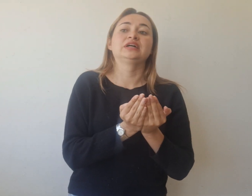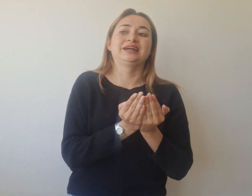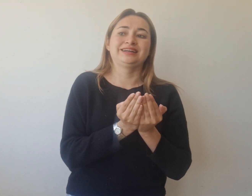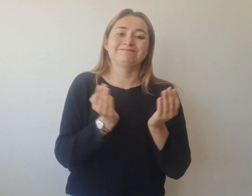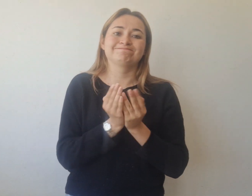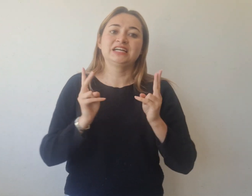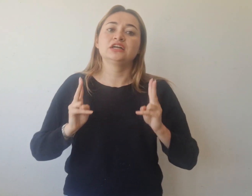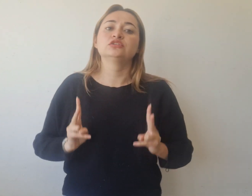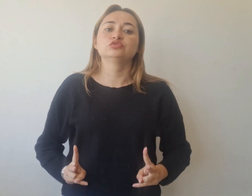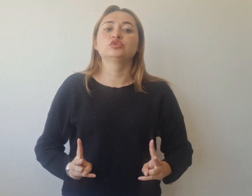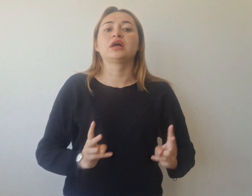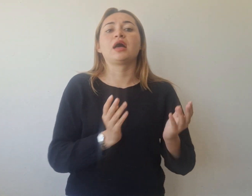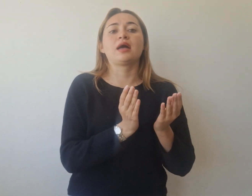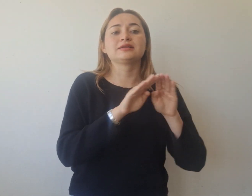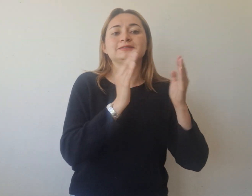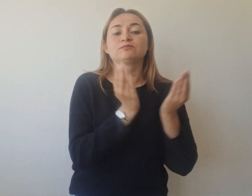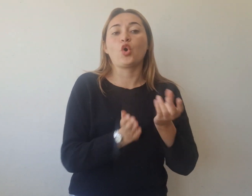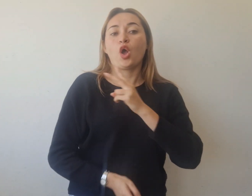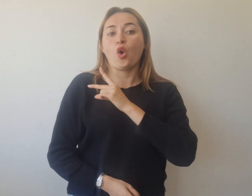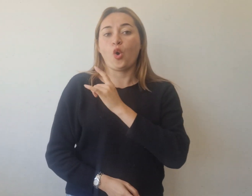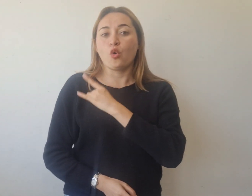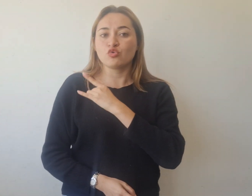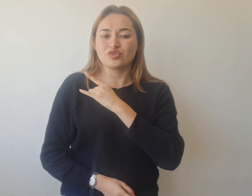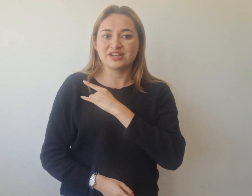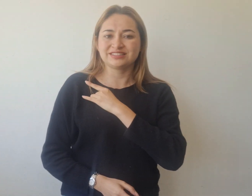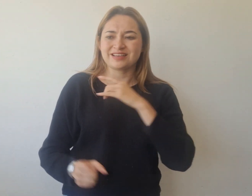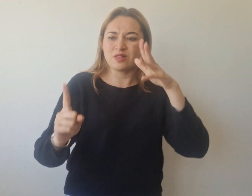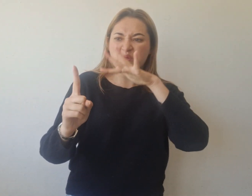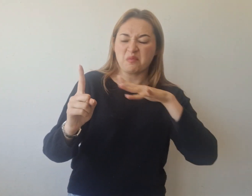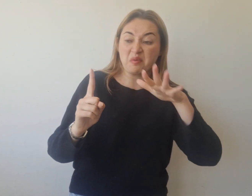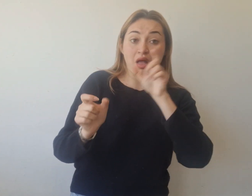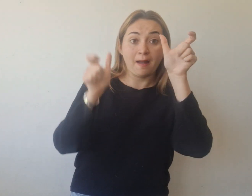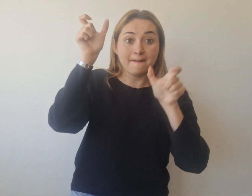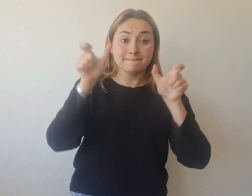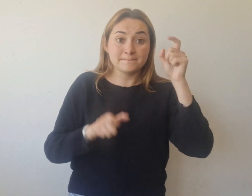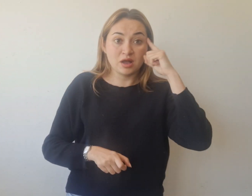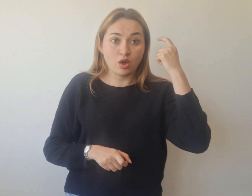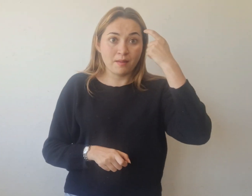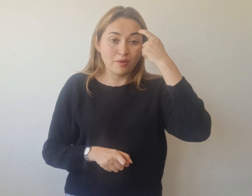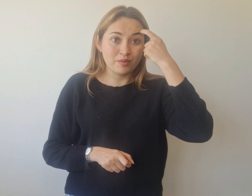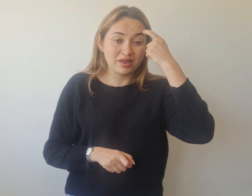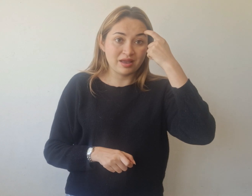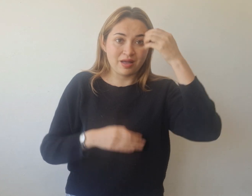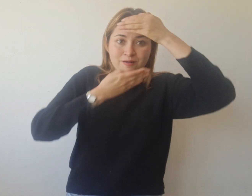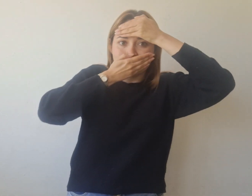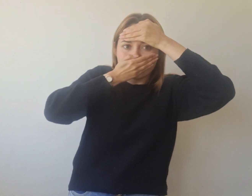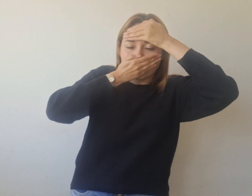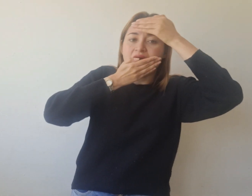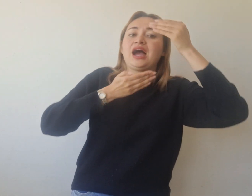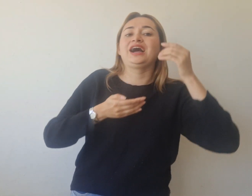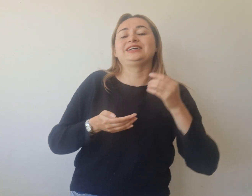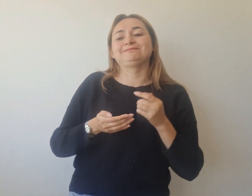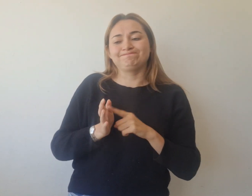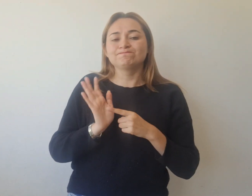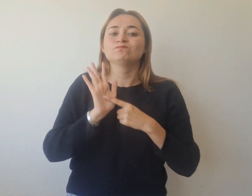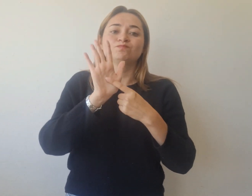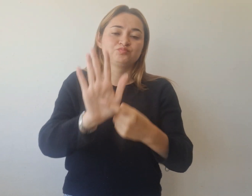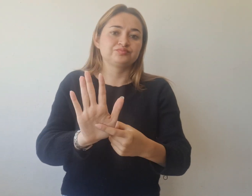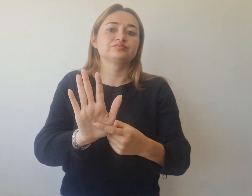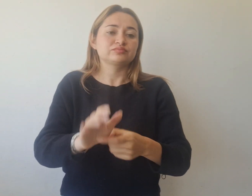de colegios y universidades haciéndose pasar por funcionarios públicos seguimos dando resultados efectivos y capturando